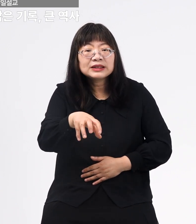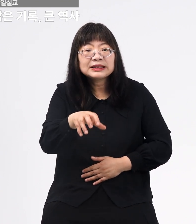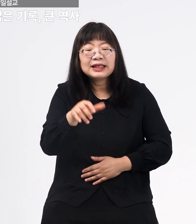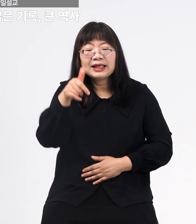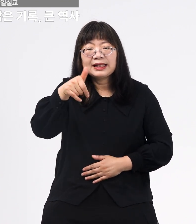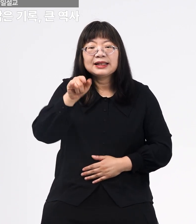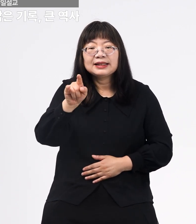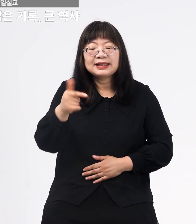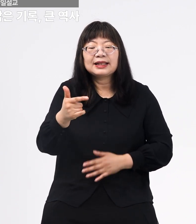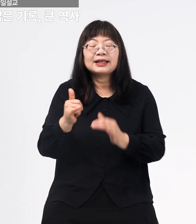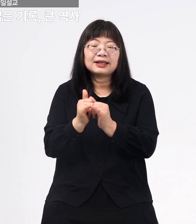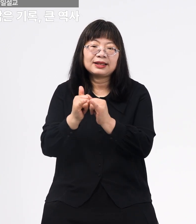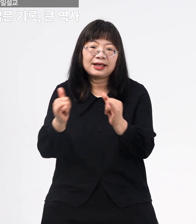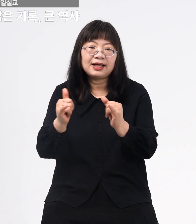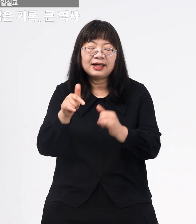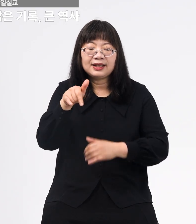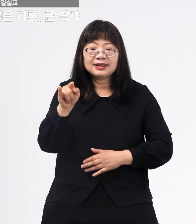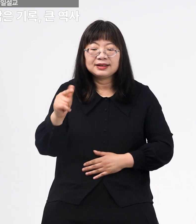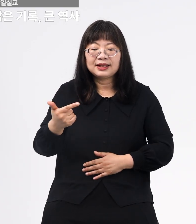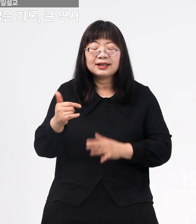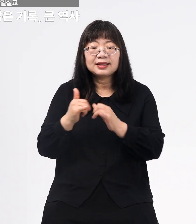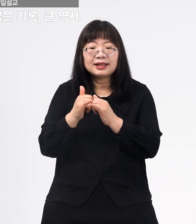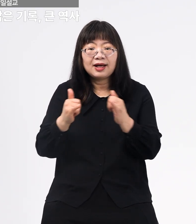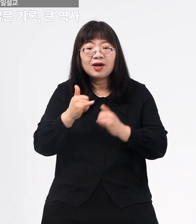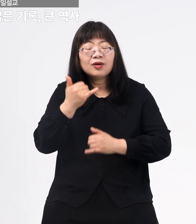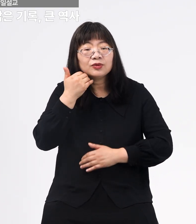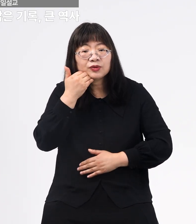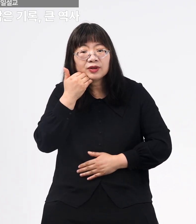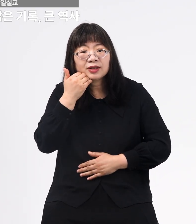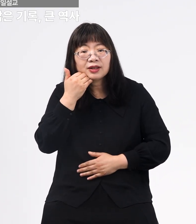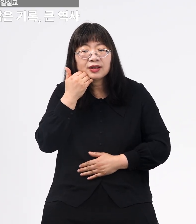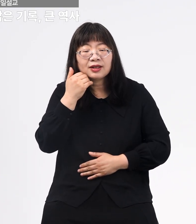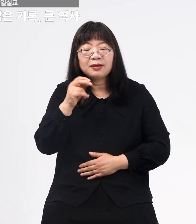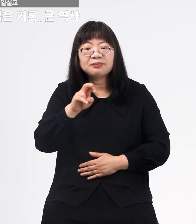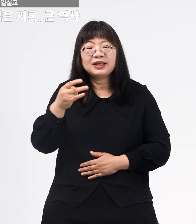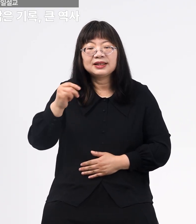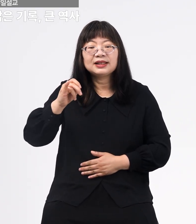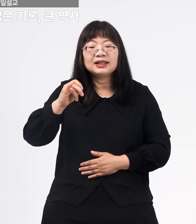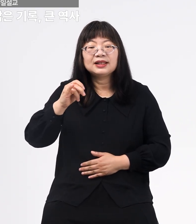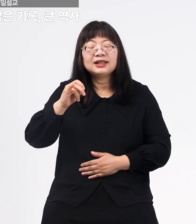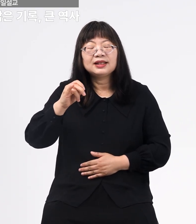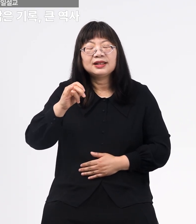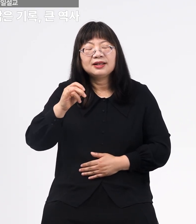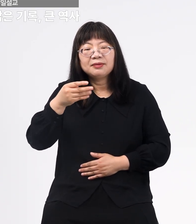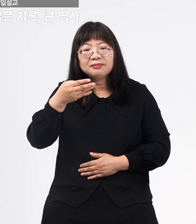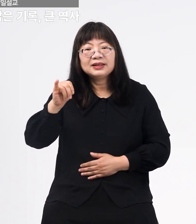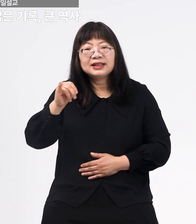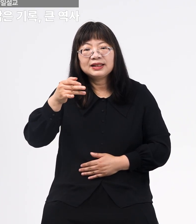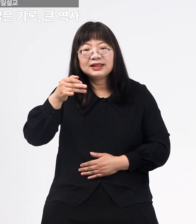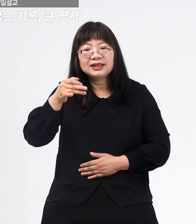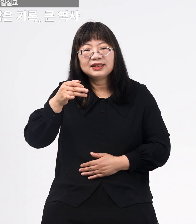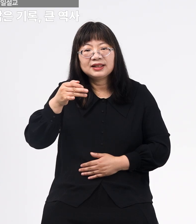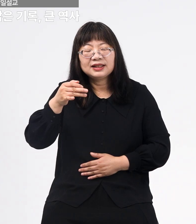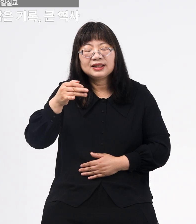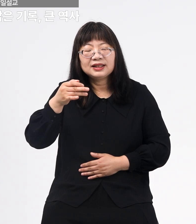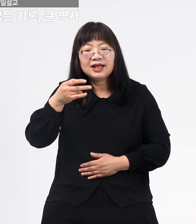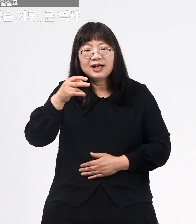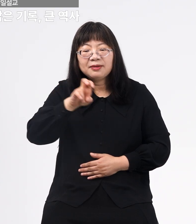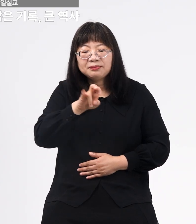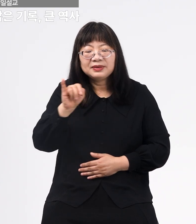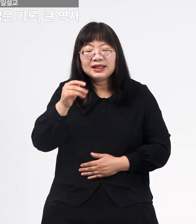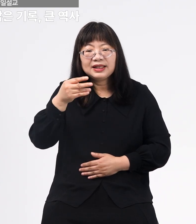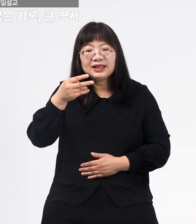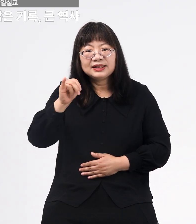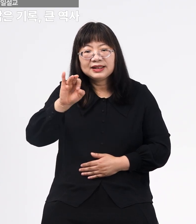겐 사람이라고 돼 있어요. 이 겐 사람이라는 건 미디안 사람입니다. 미디안 족속이 겐 족속이에요.